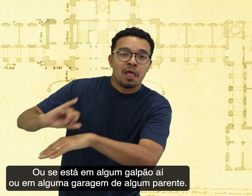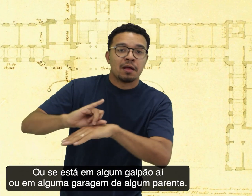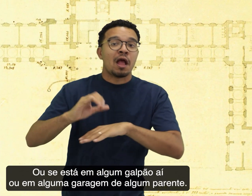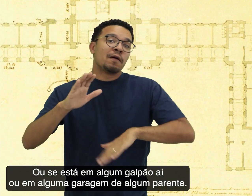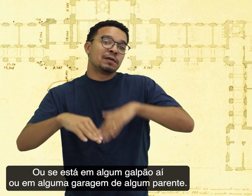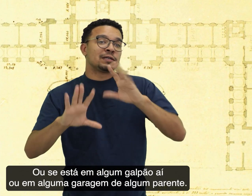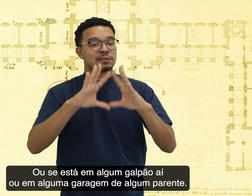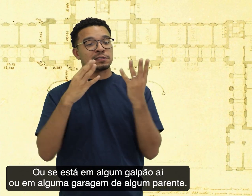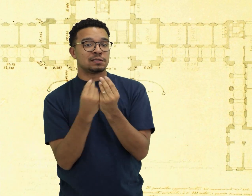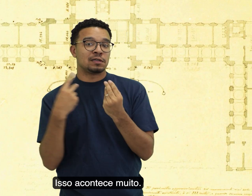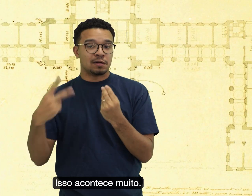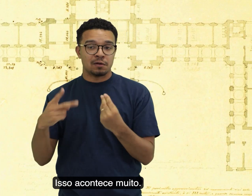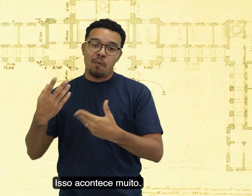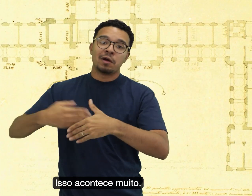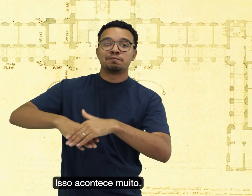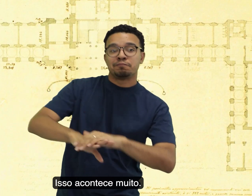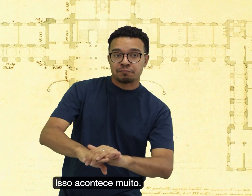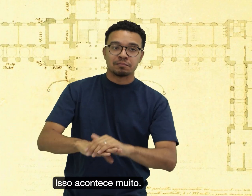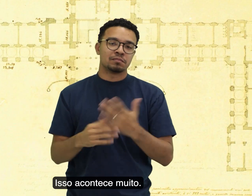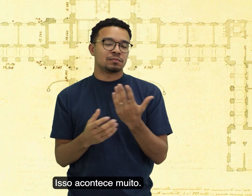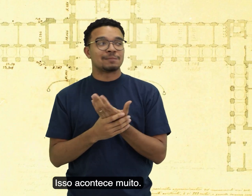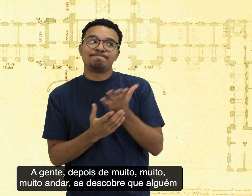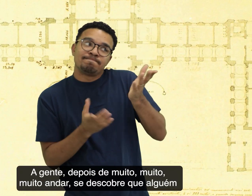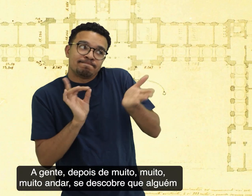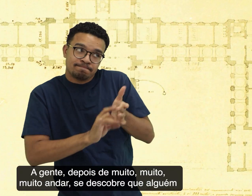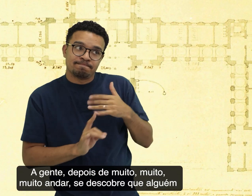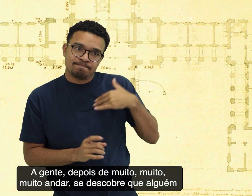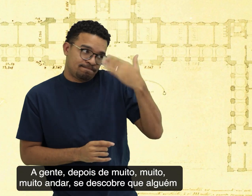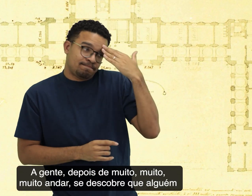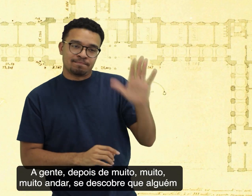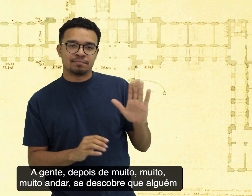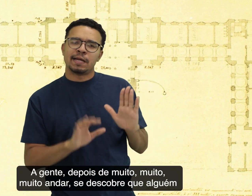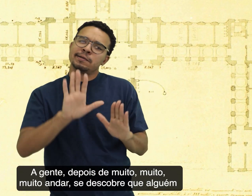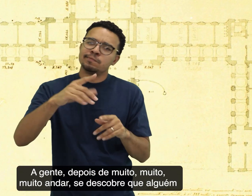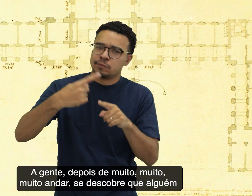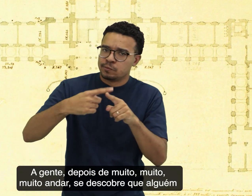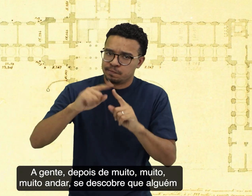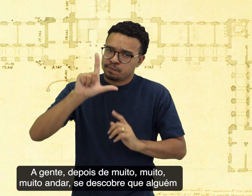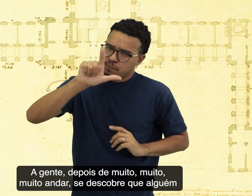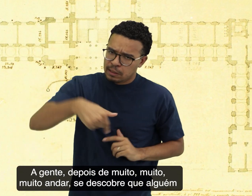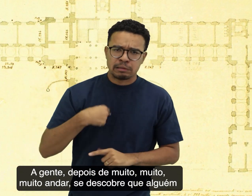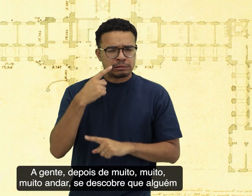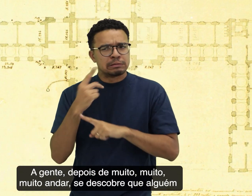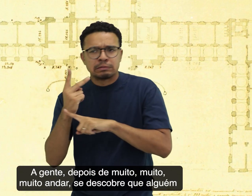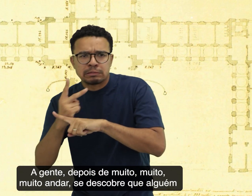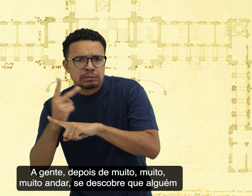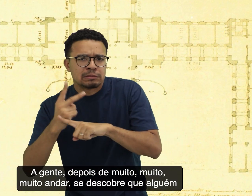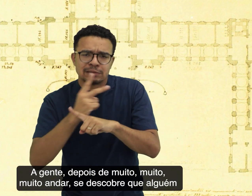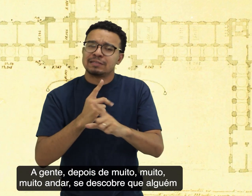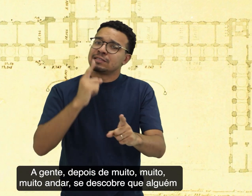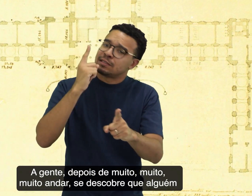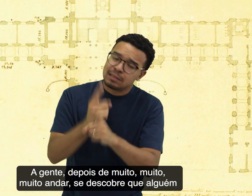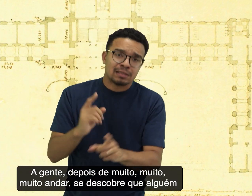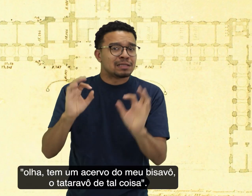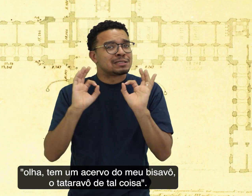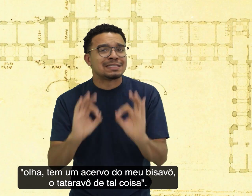alguma garagem de algum parente, porque isso acontece muito, né? A gente, depois de muito andar, você descobre que